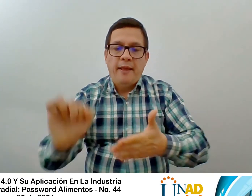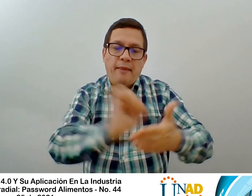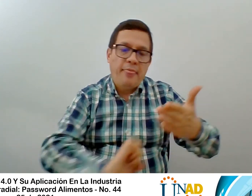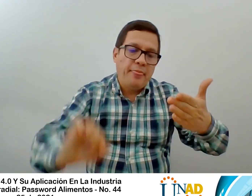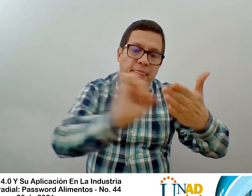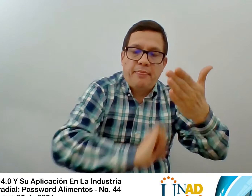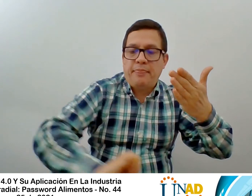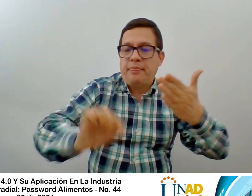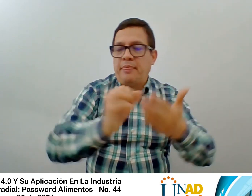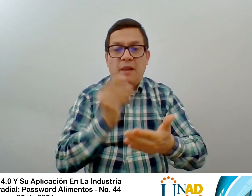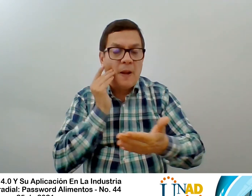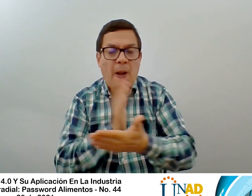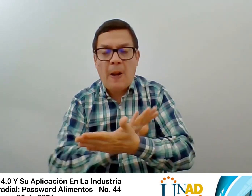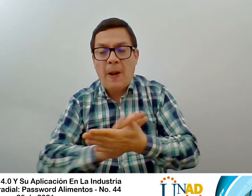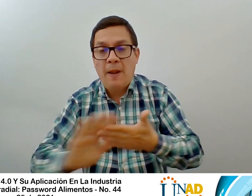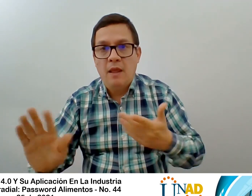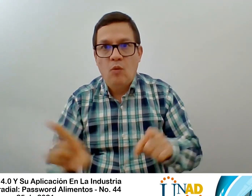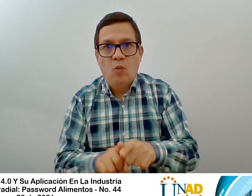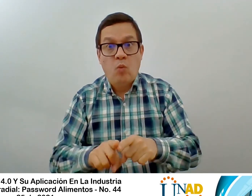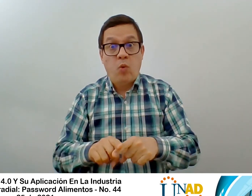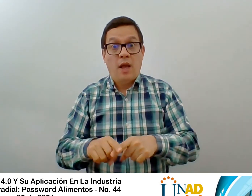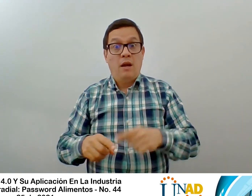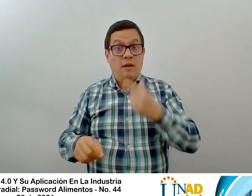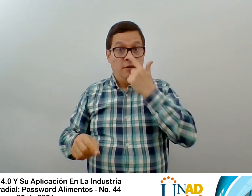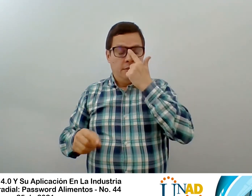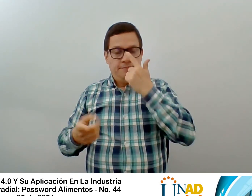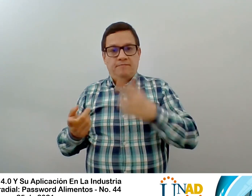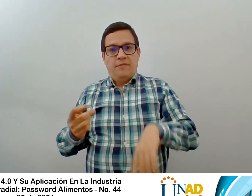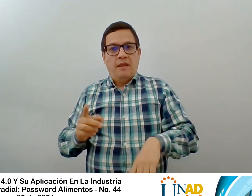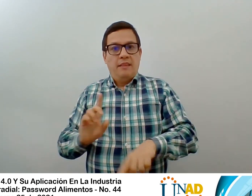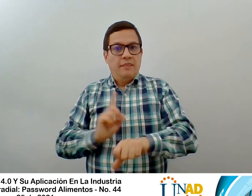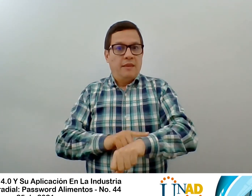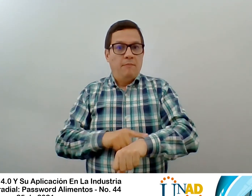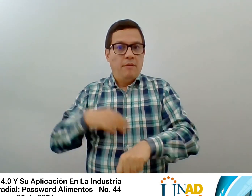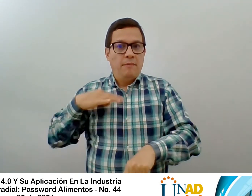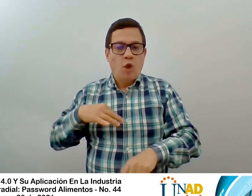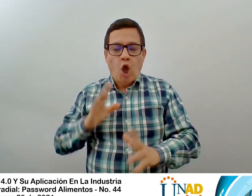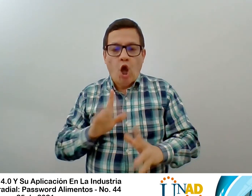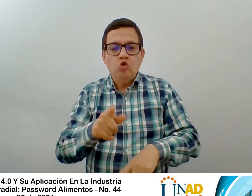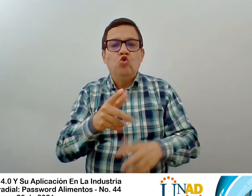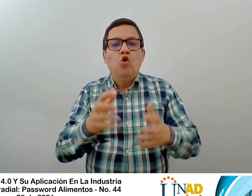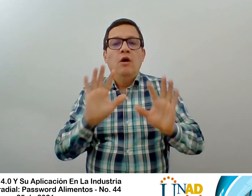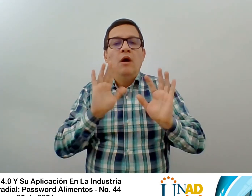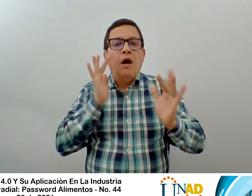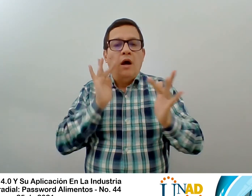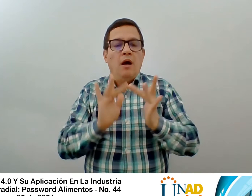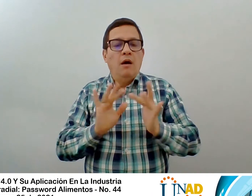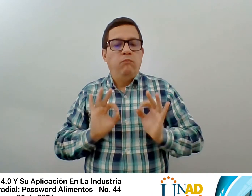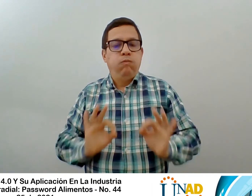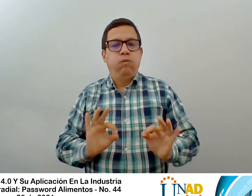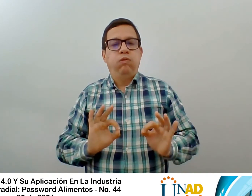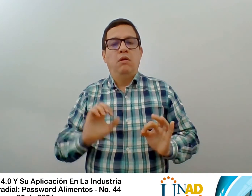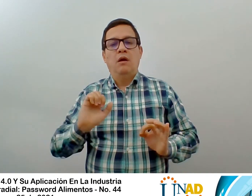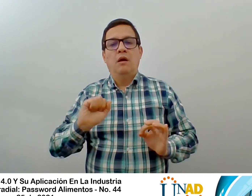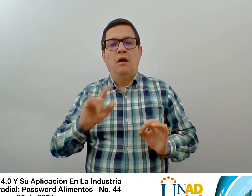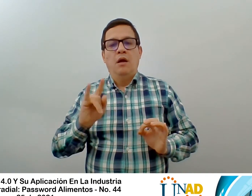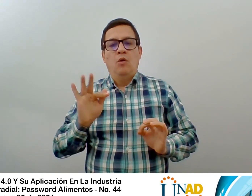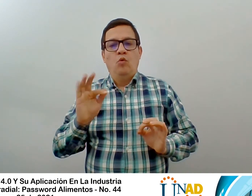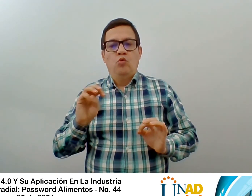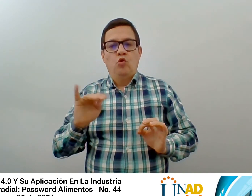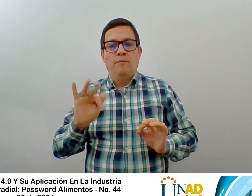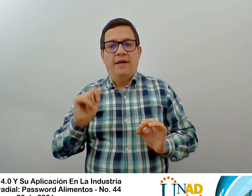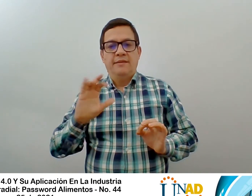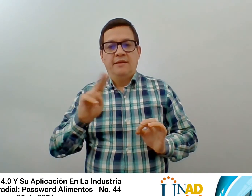esos tiempos de limpieza, de desinfección, y no porque sean menos largos, menos amplios, sino porque se